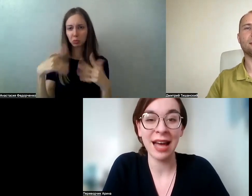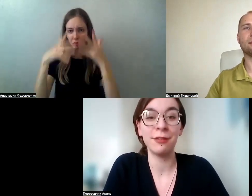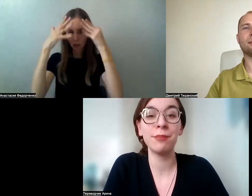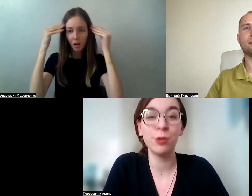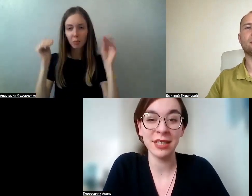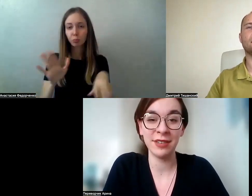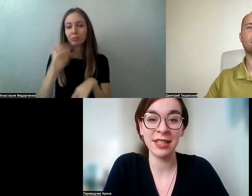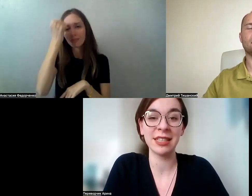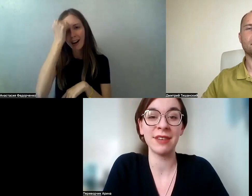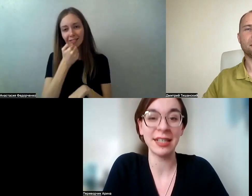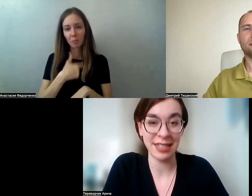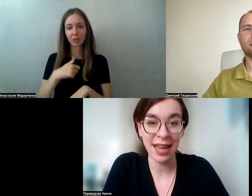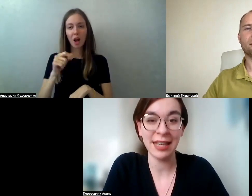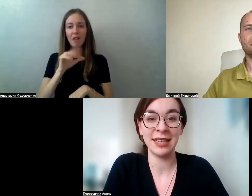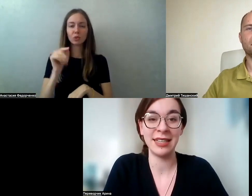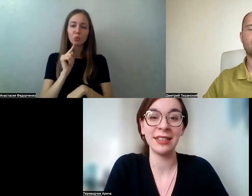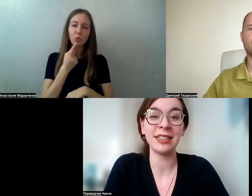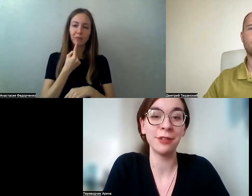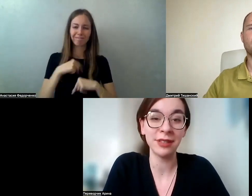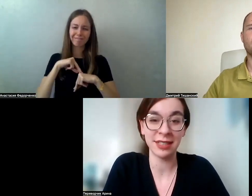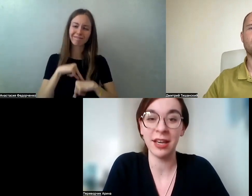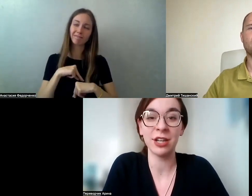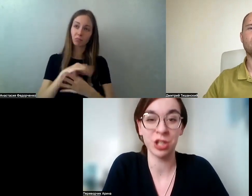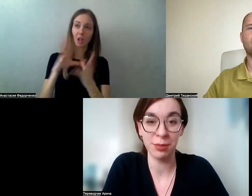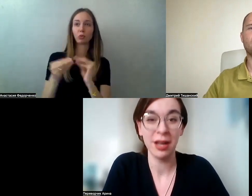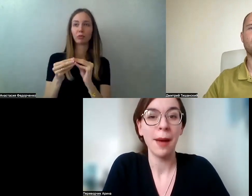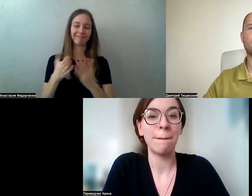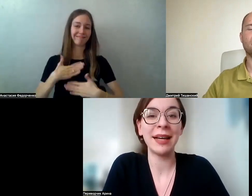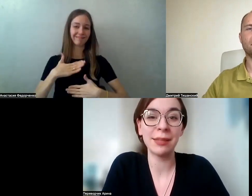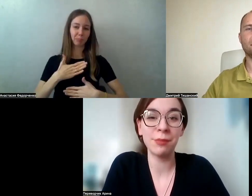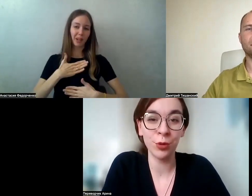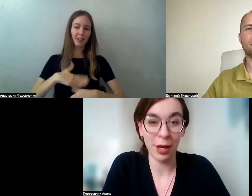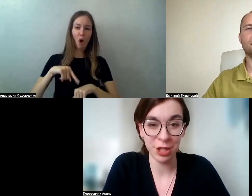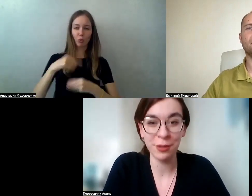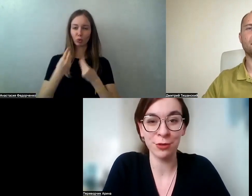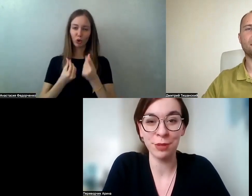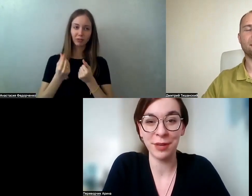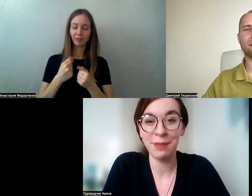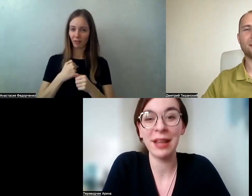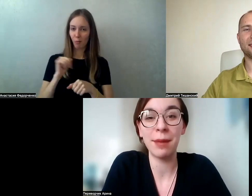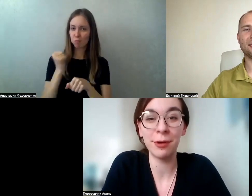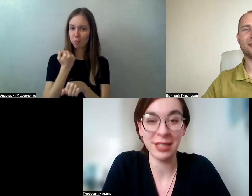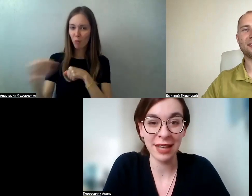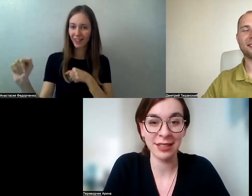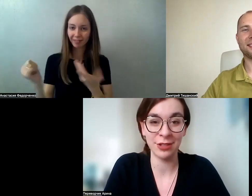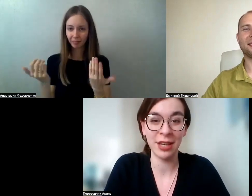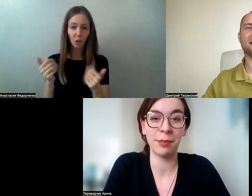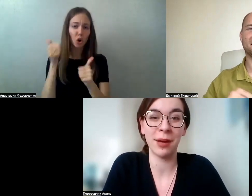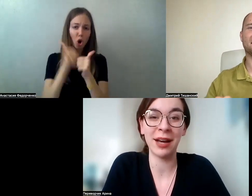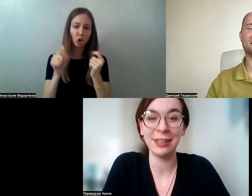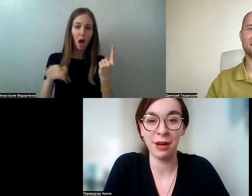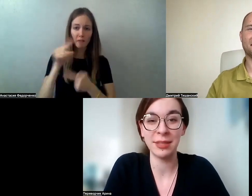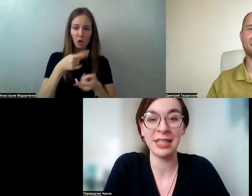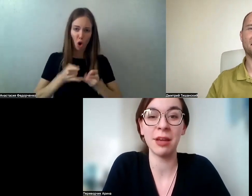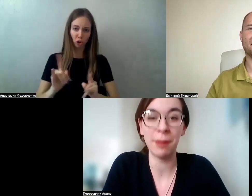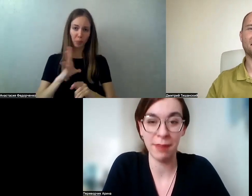зря. Вы будете двигаться к своей цели и сделаете выводы своих ошибок. Поэтому ошибки нужно принимать, наоборот, с радостью, это